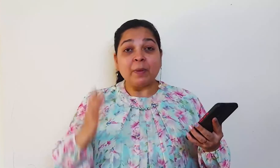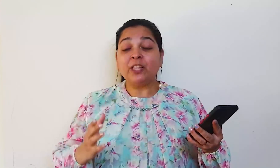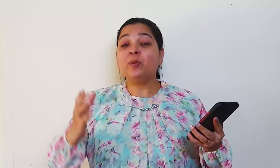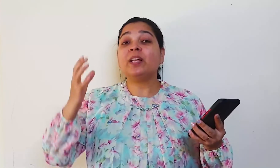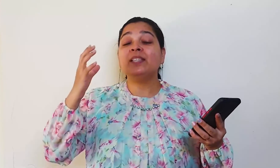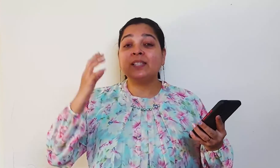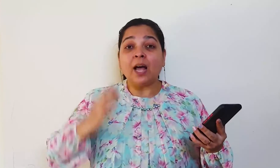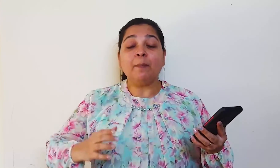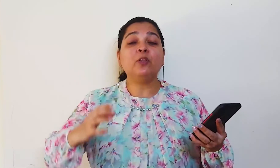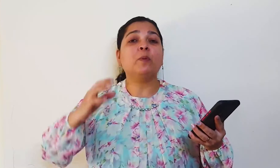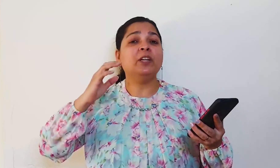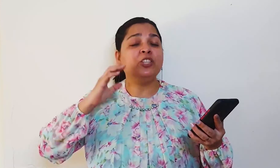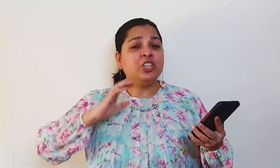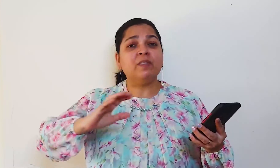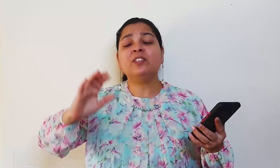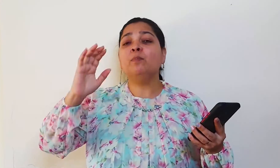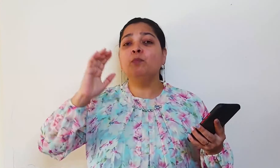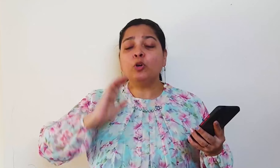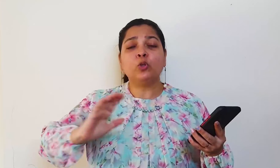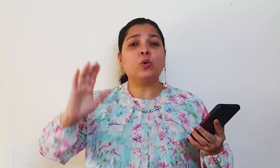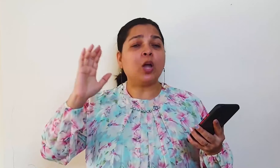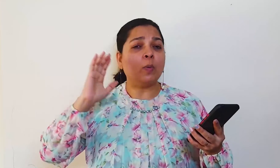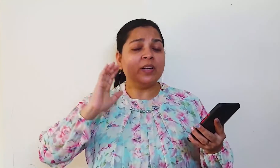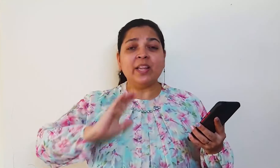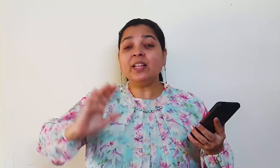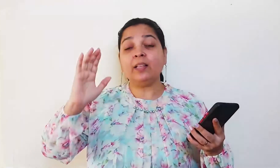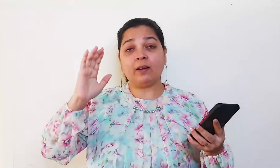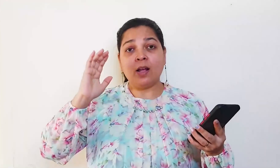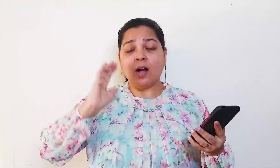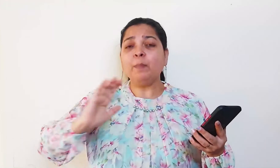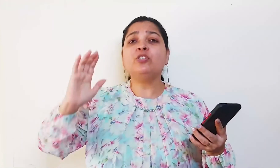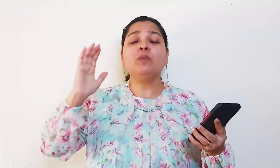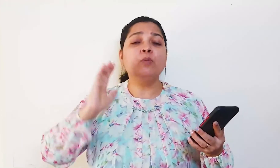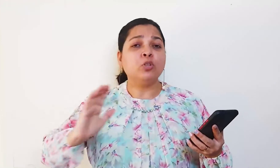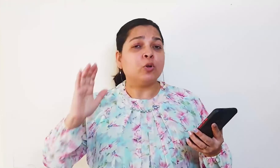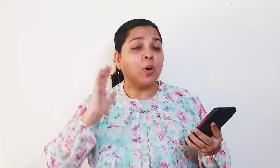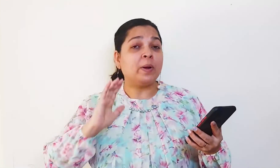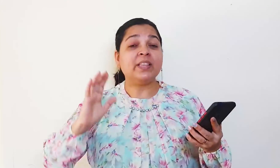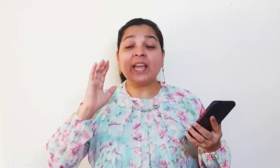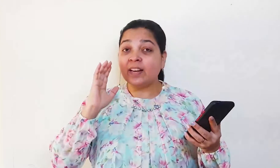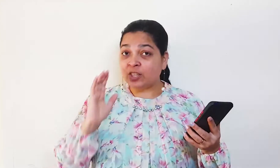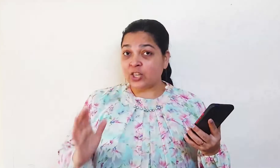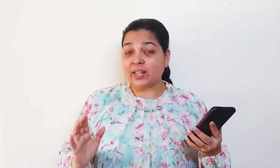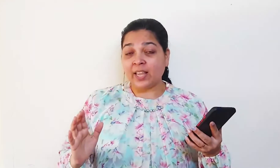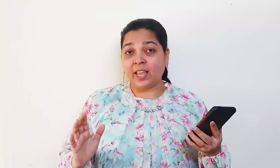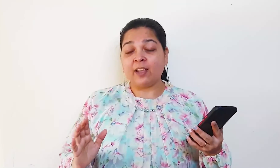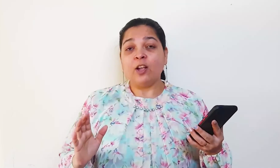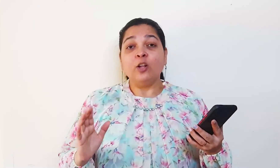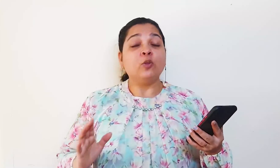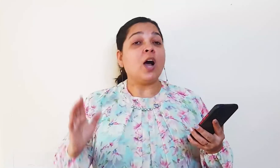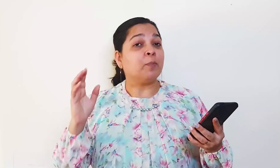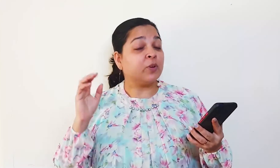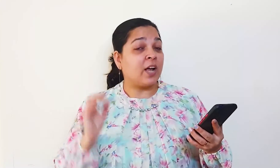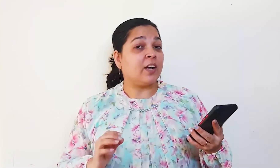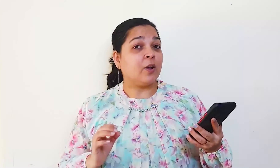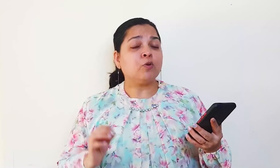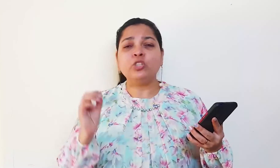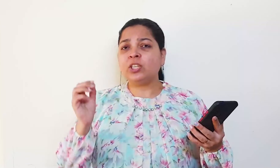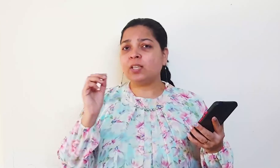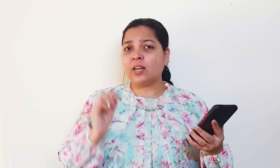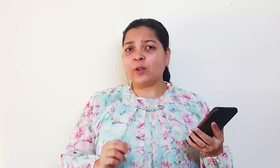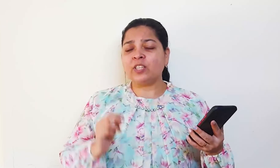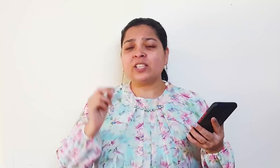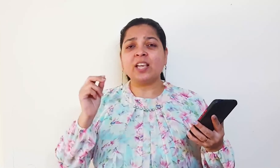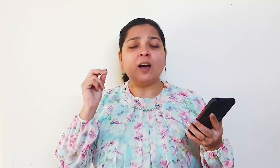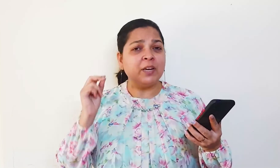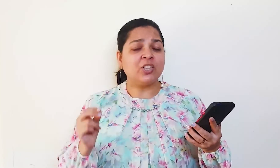ध्यान दिनुहोस् मनन गर्नुहोस् परमेश्वरको वचन र जति हुन्छ त्यति अन्य भाषामा प्रार्थना गर्न सुरु गर्नुहोस् र अन्य भाषा